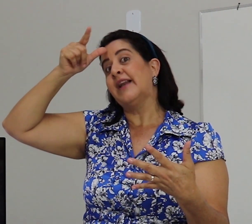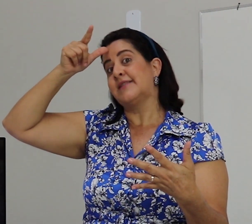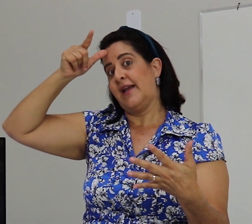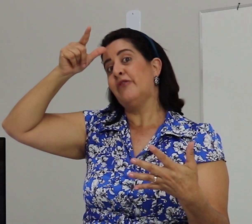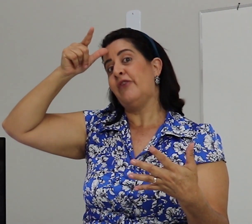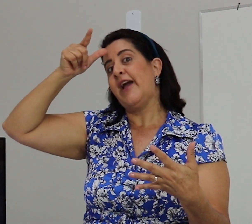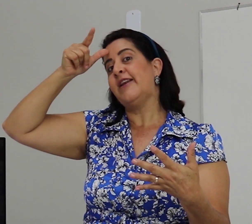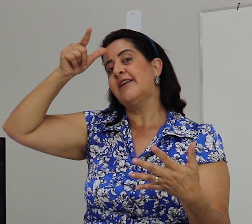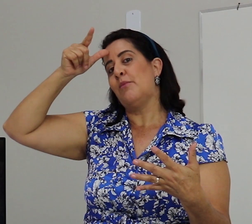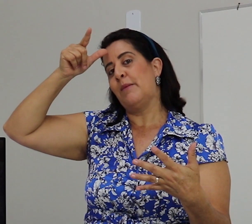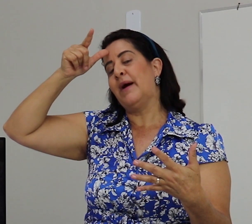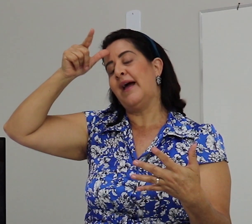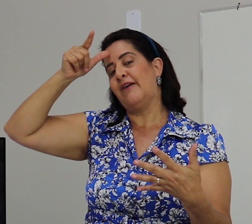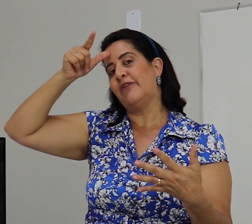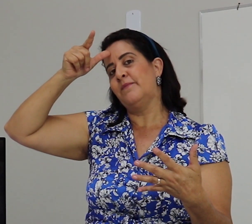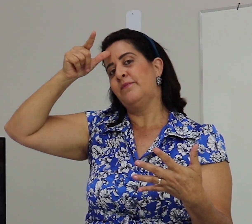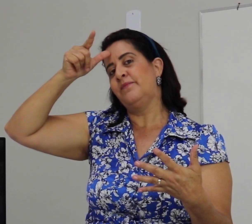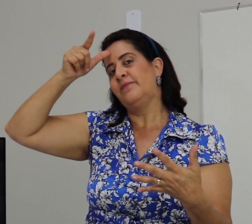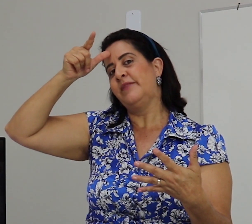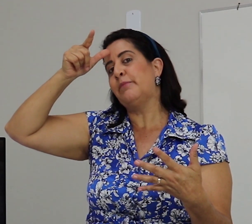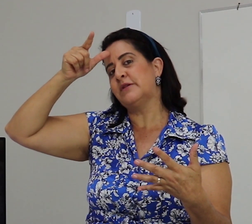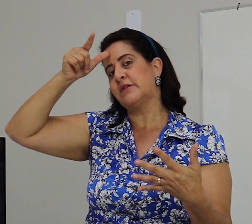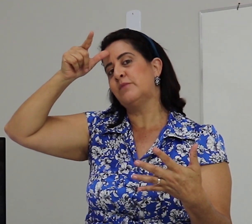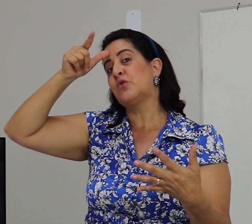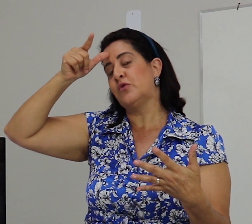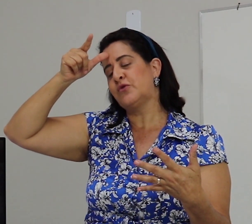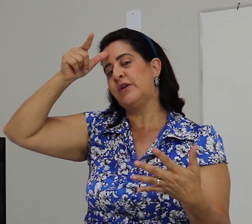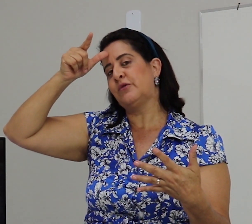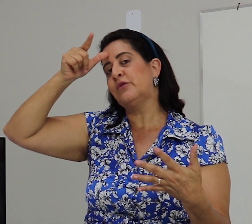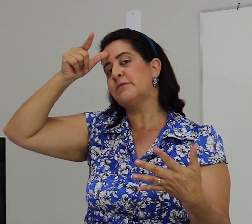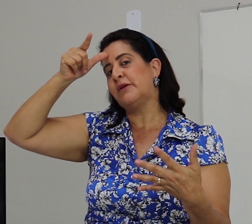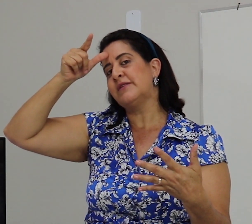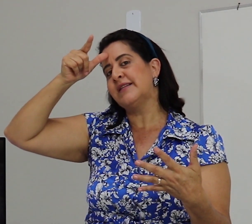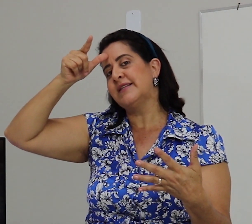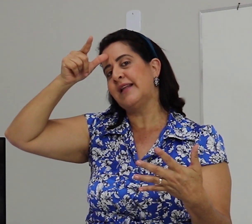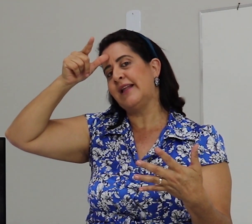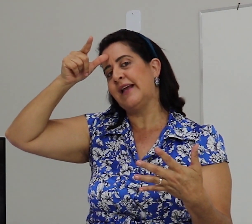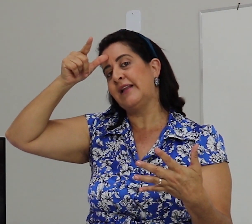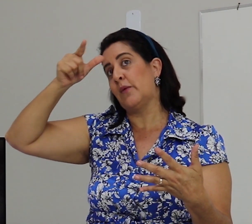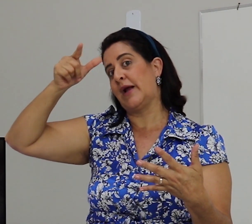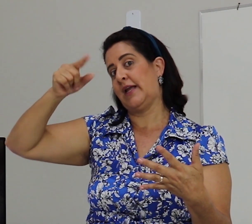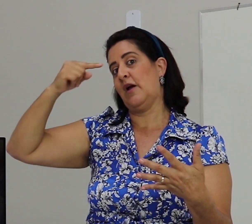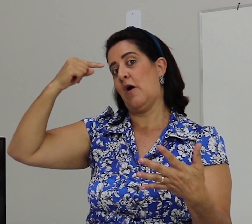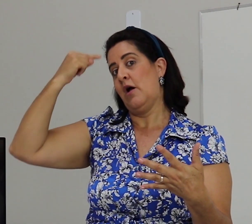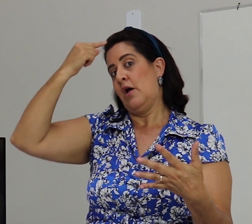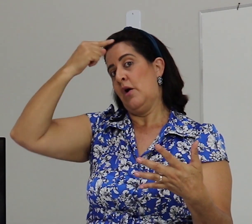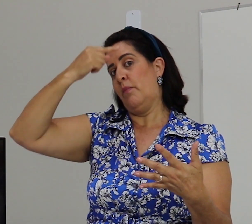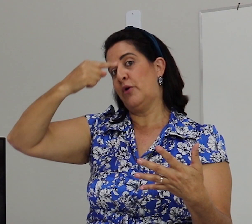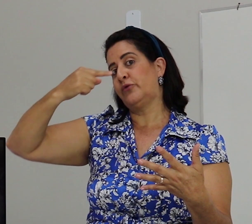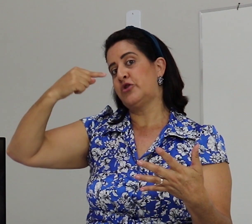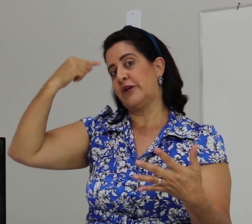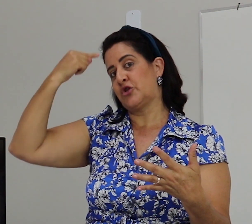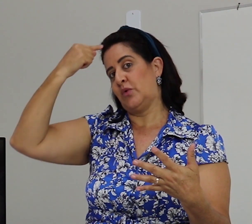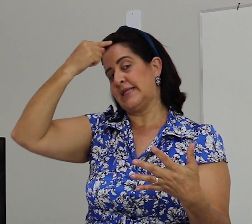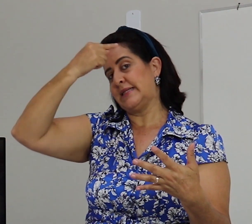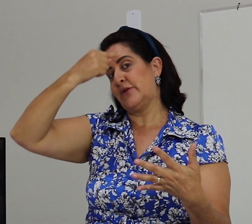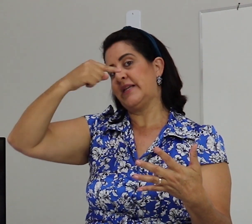se refere a uma palavra. Depois nós vamos construir tudo isso para vocês entenderem. Então aqui, ó, o ponto de articulação